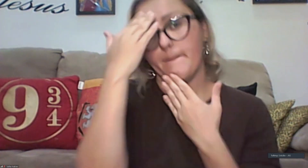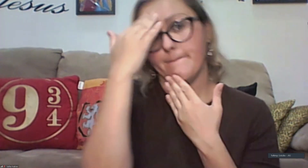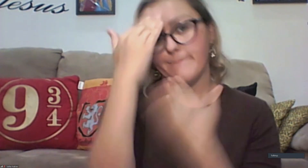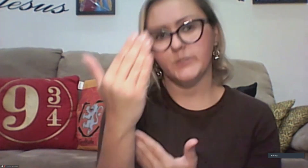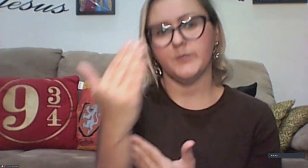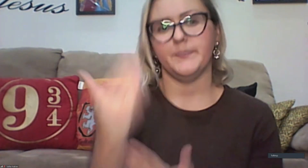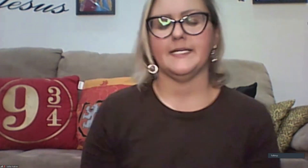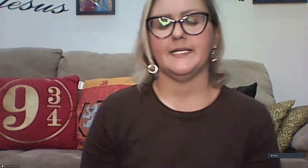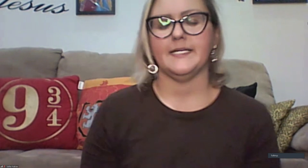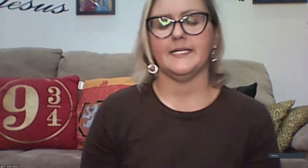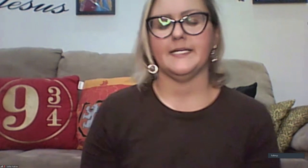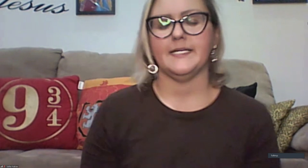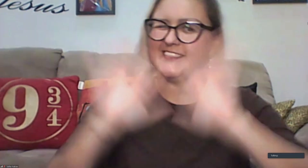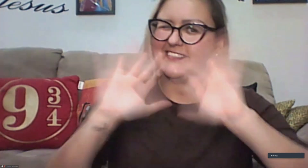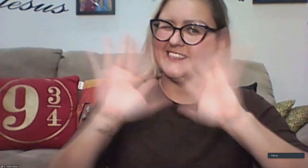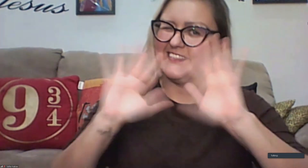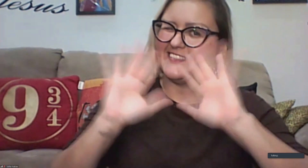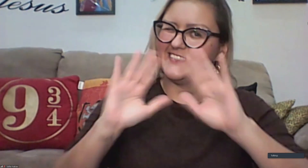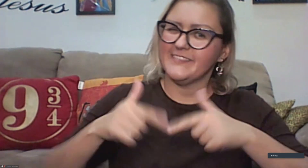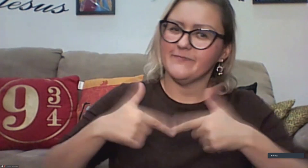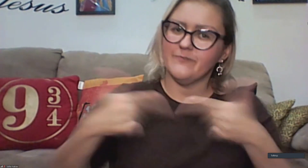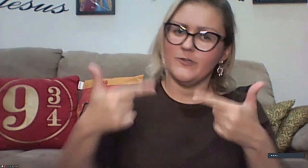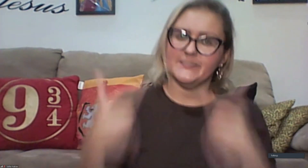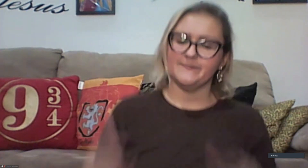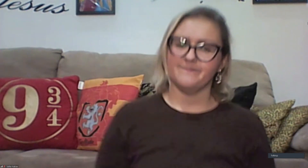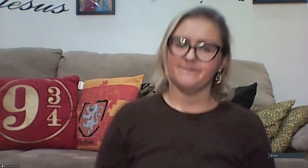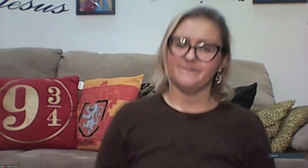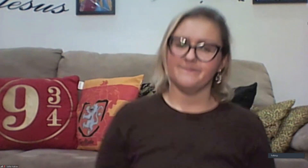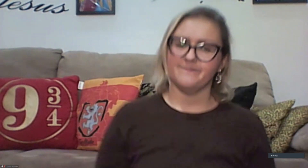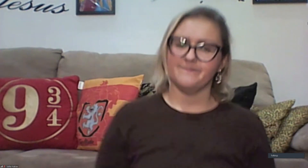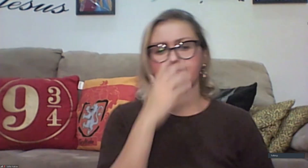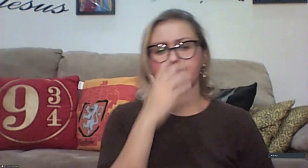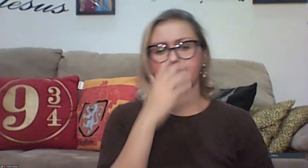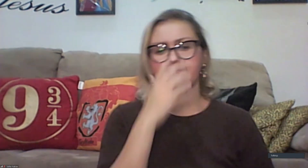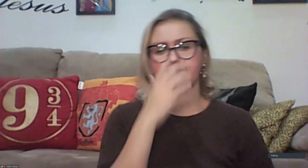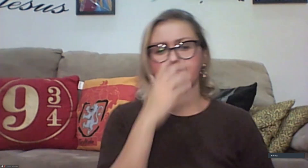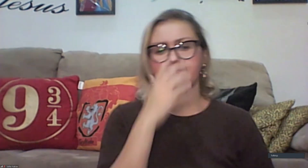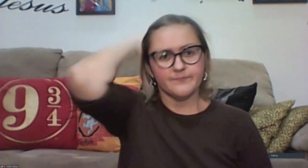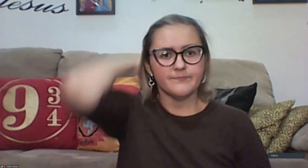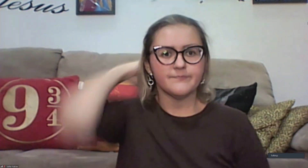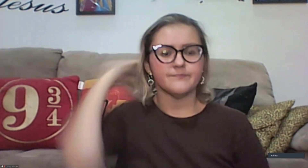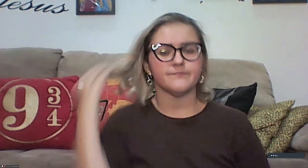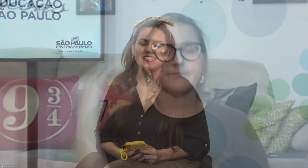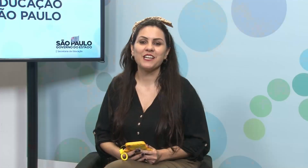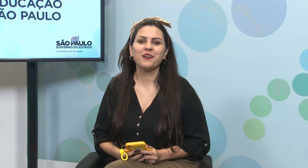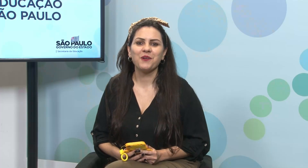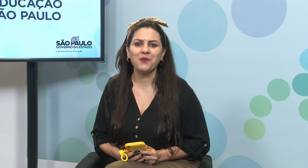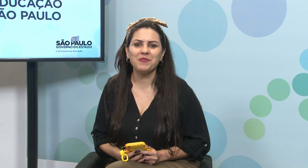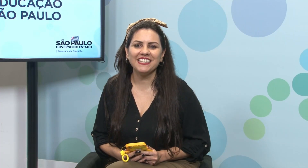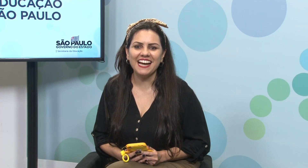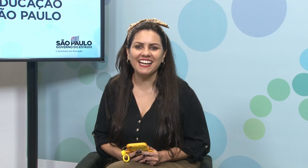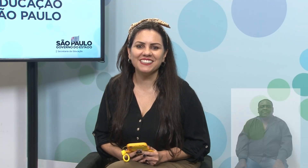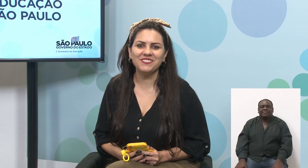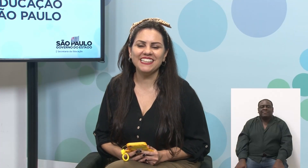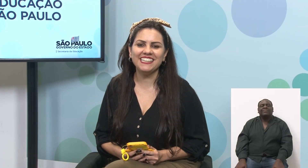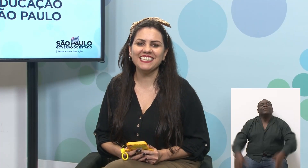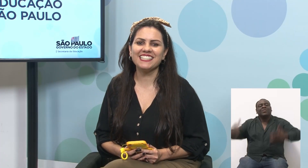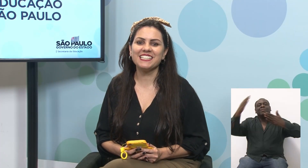nós podemos mais. Tchau, muito obrigado e boa sorte. Obrigada, meninas.